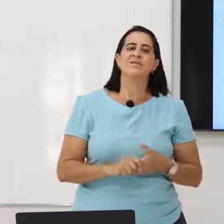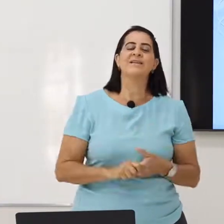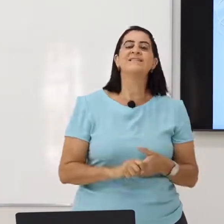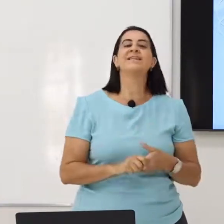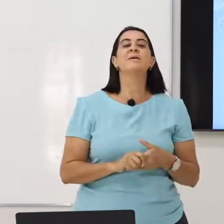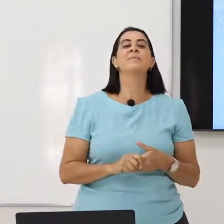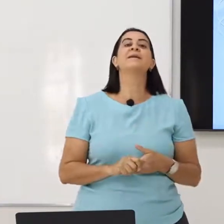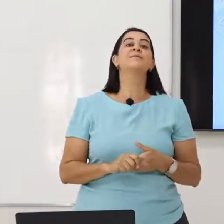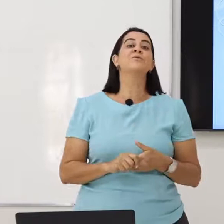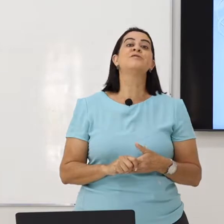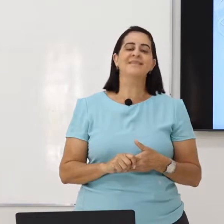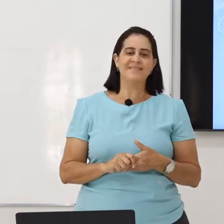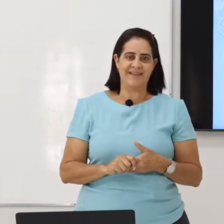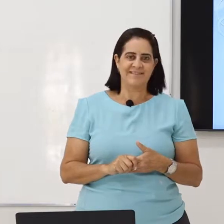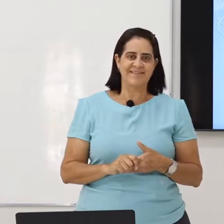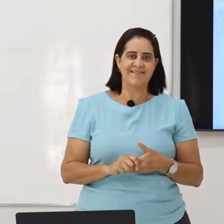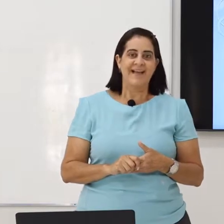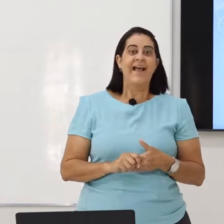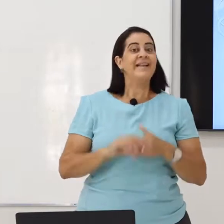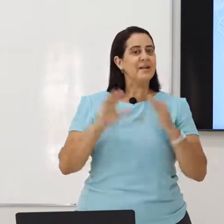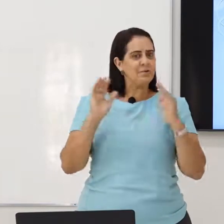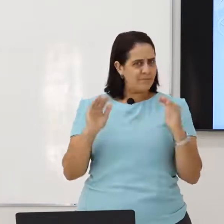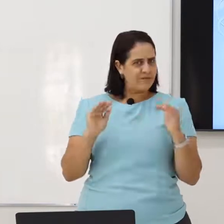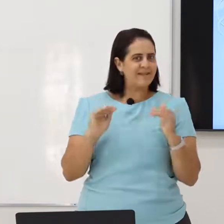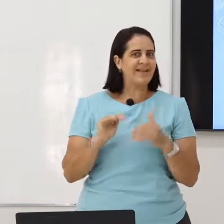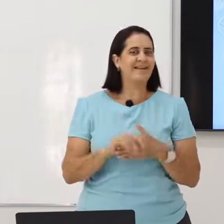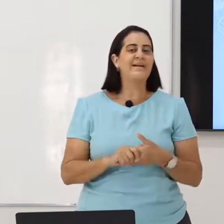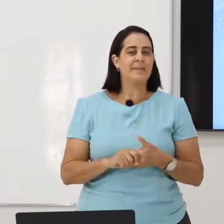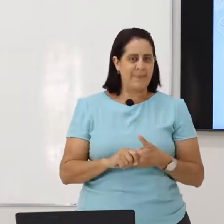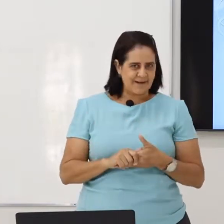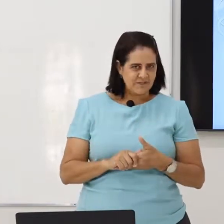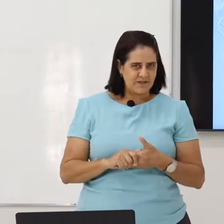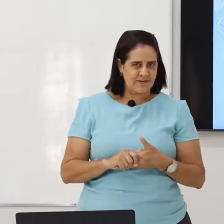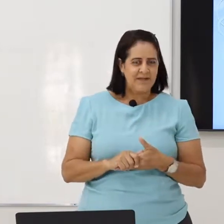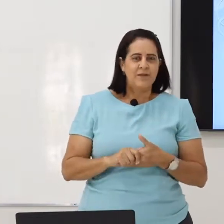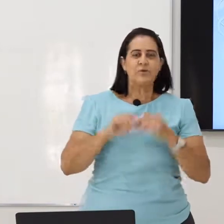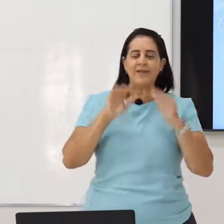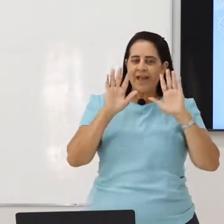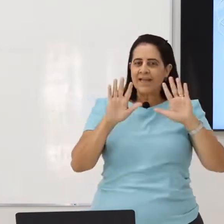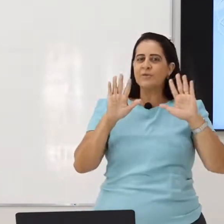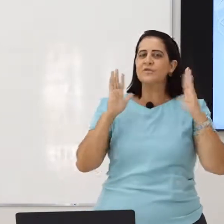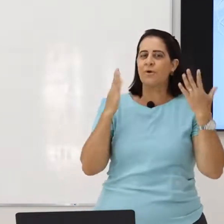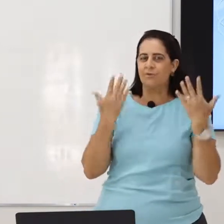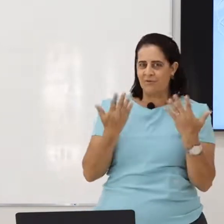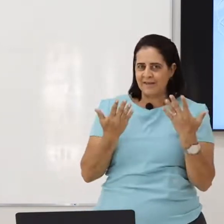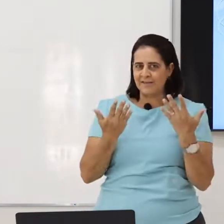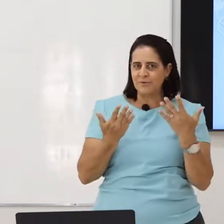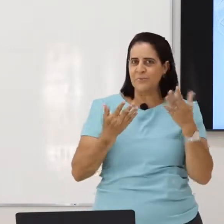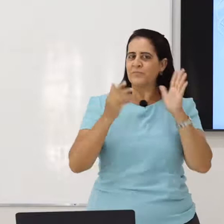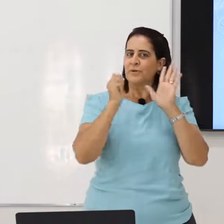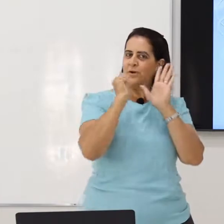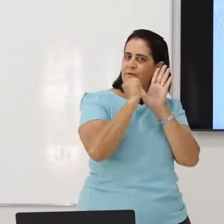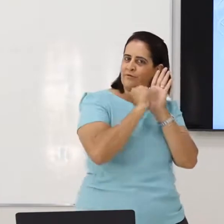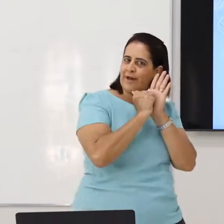configurações que também são utilizadas. Então, vamos entender na prática do que é que eu estou falando quando eu falo